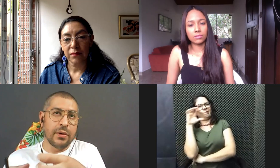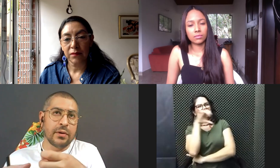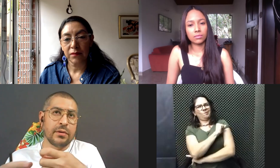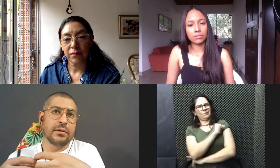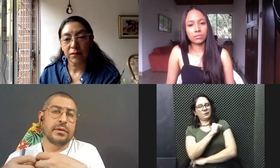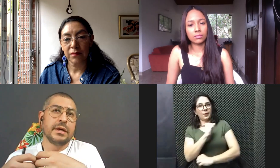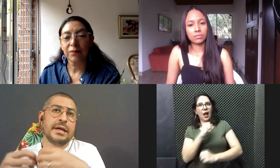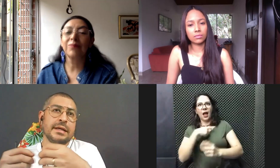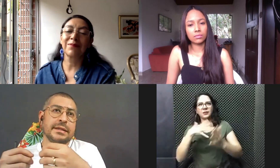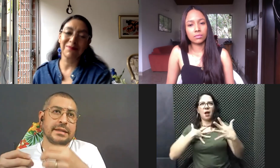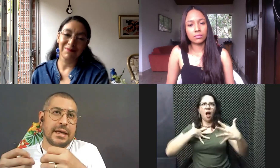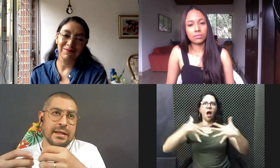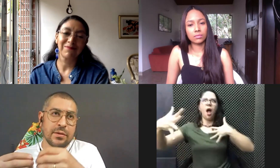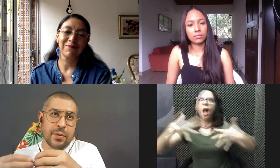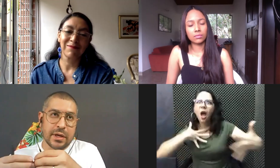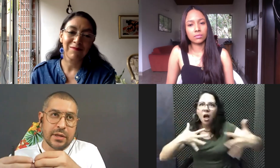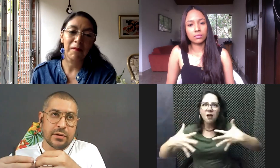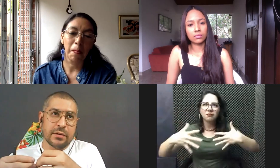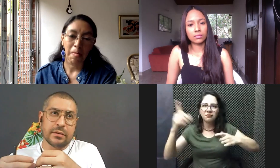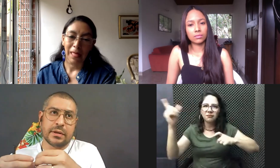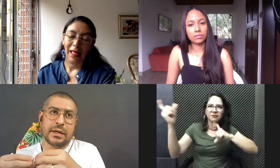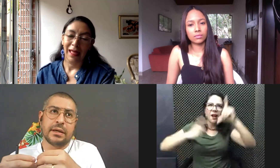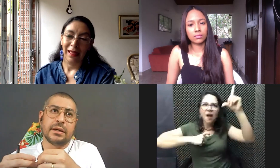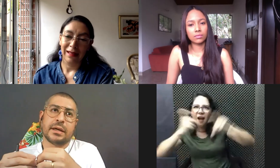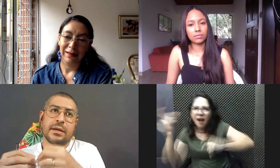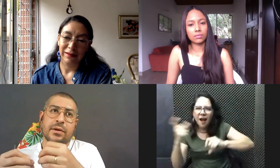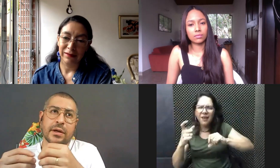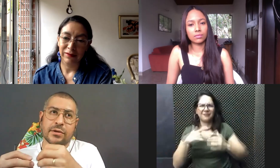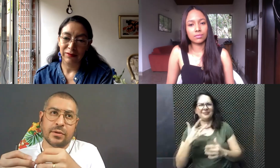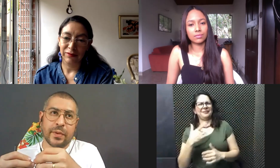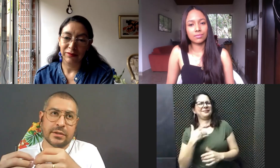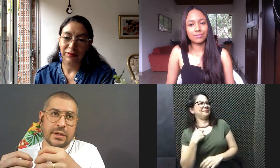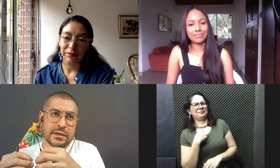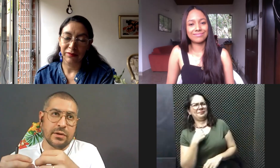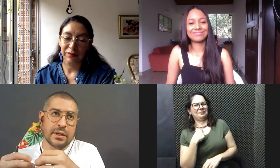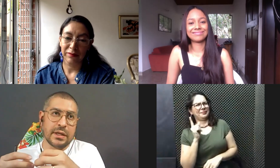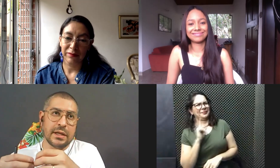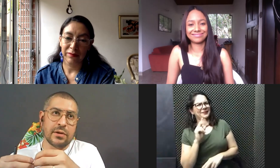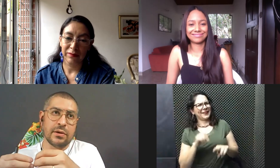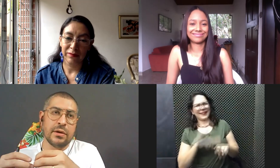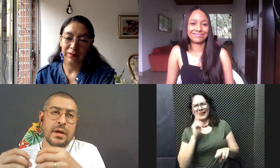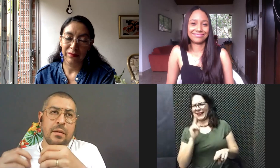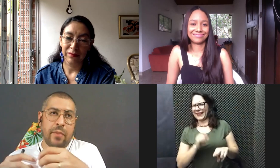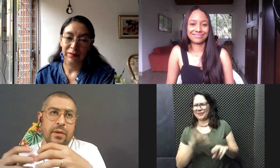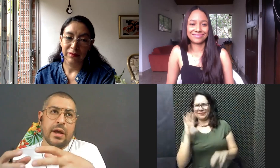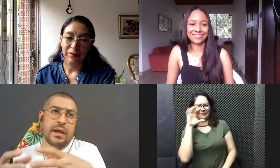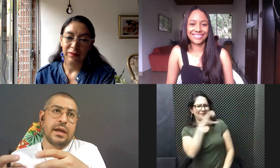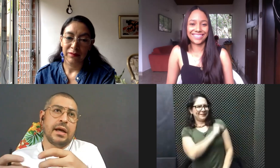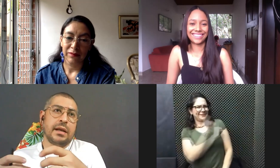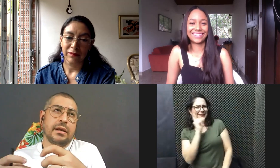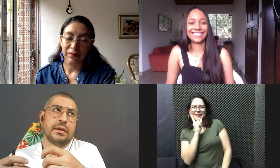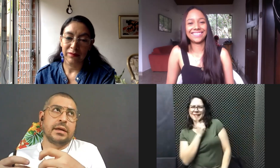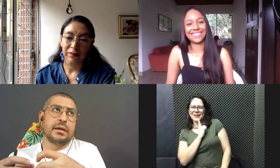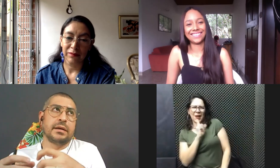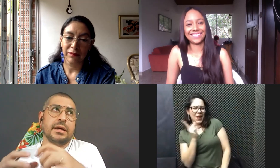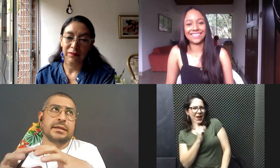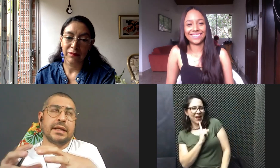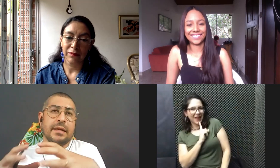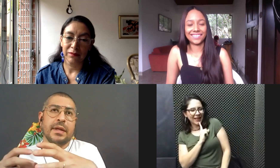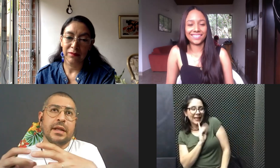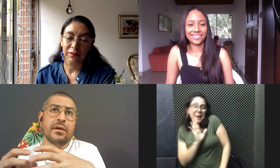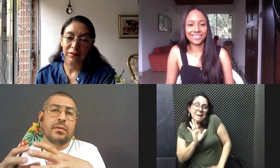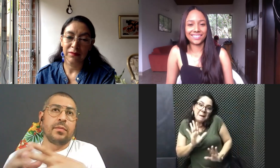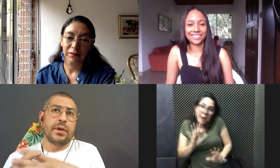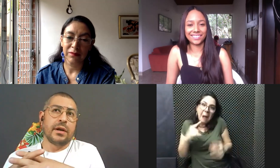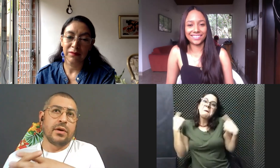un poco, se siente un poquito que no son personas sordas del todo, pero en general está